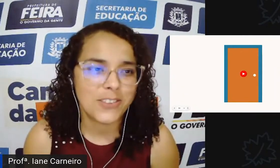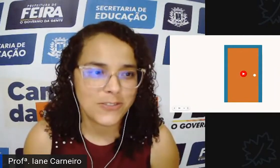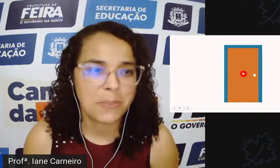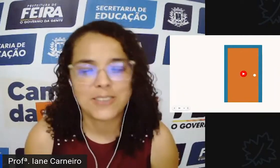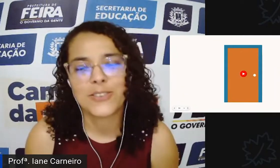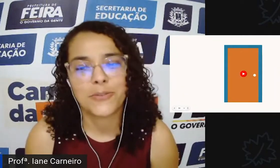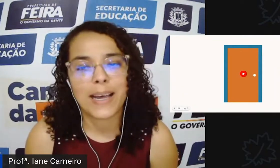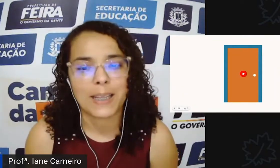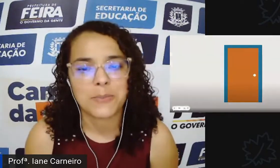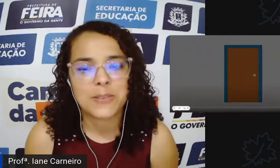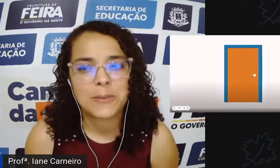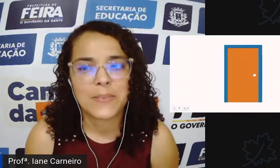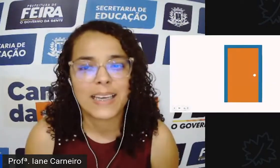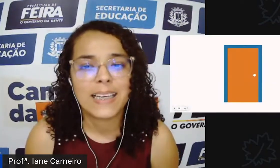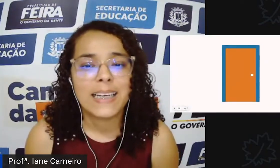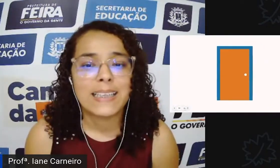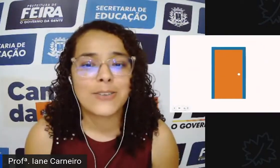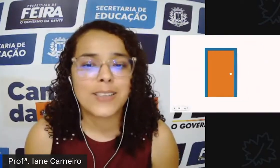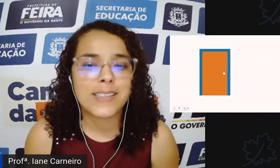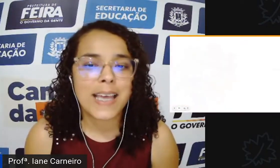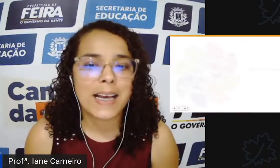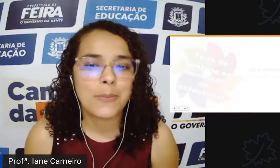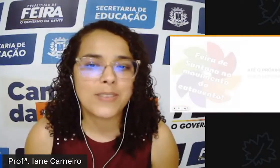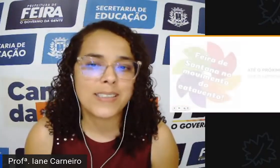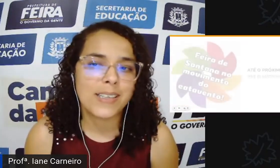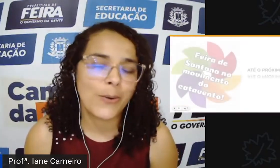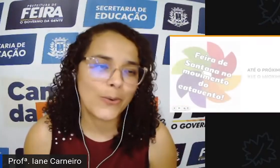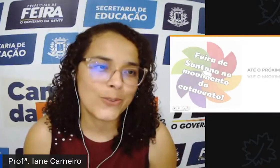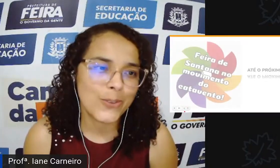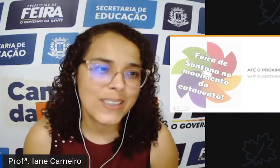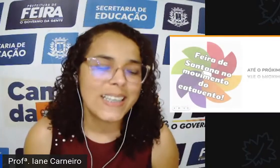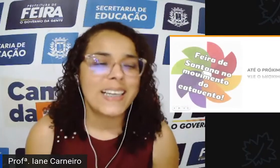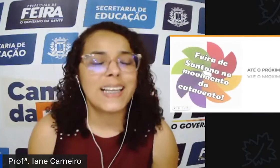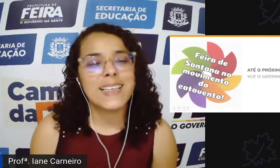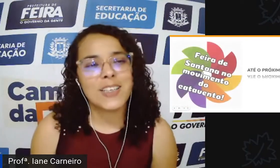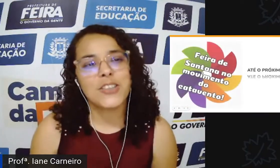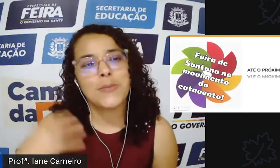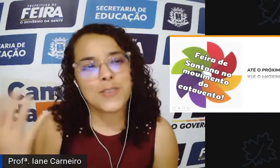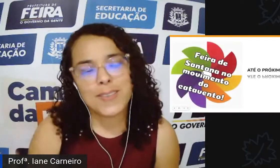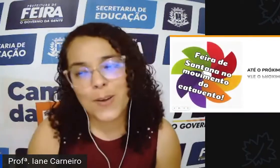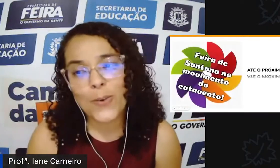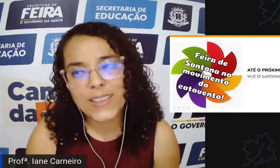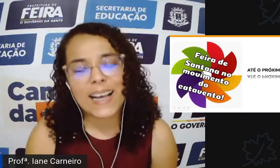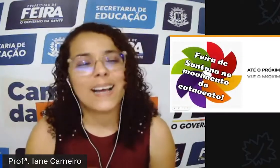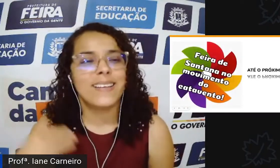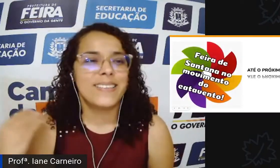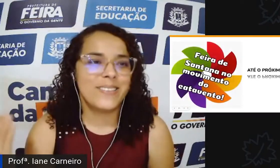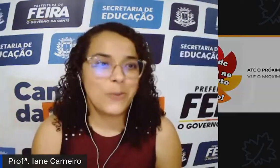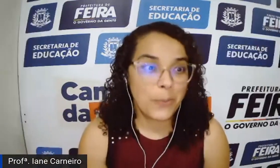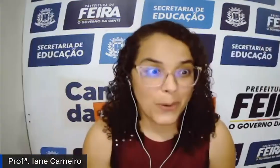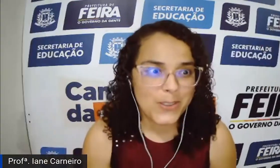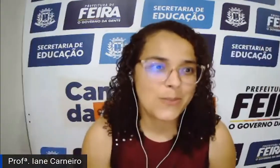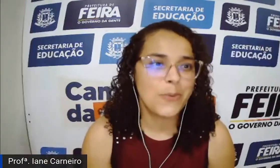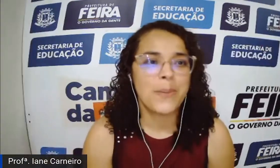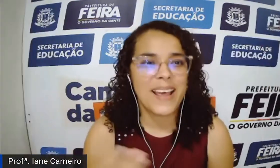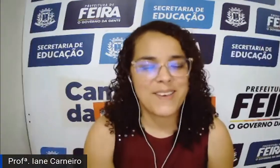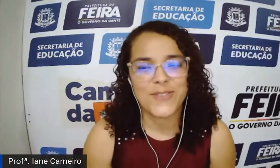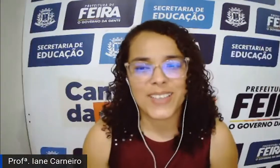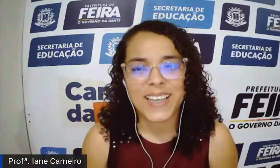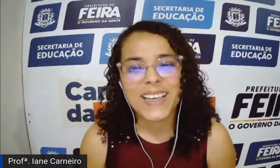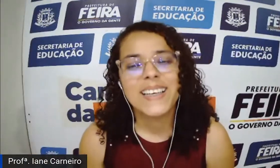pensar efetivamente o que faremos, né. Então, nós encerramos esse encontro e desejamos nos encontrar num